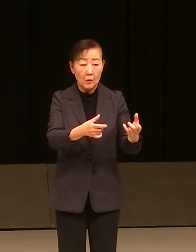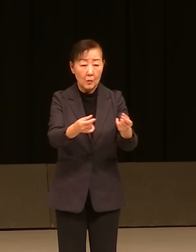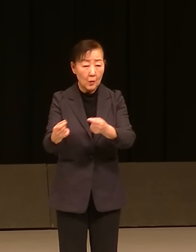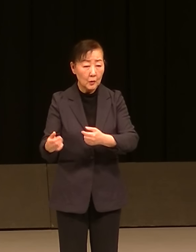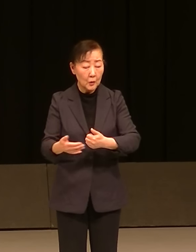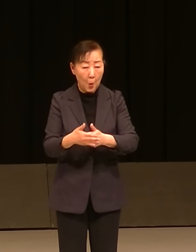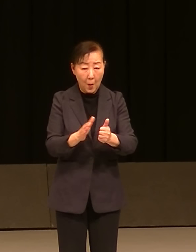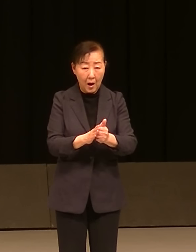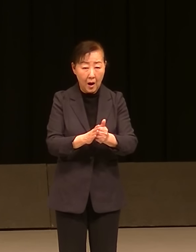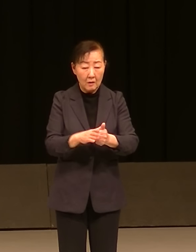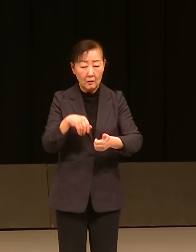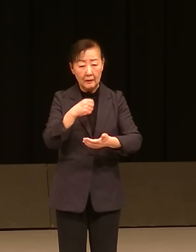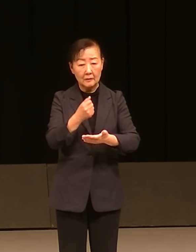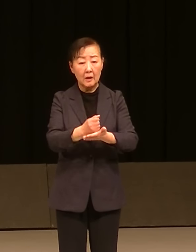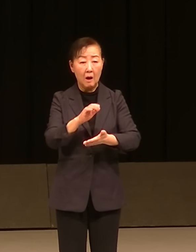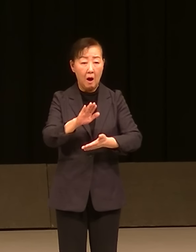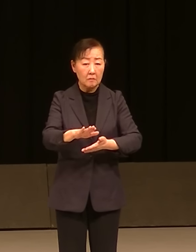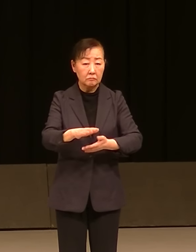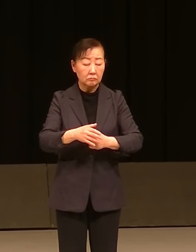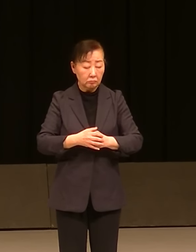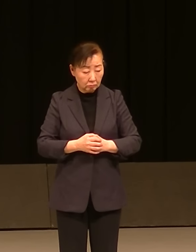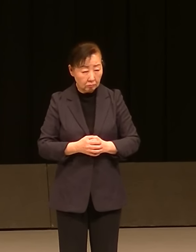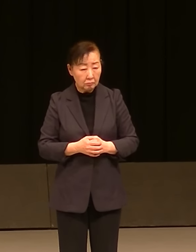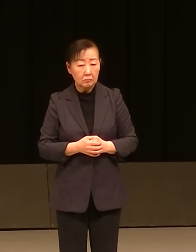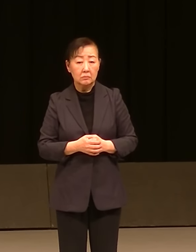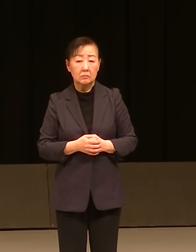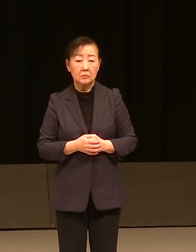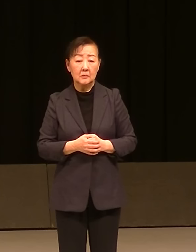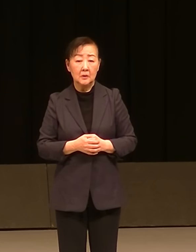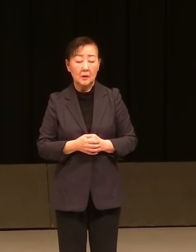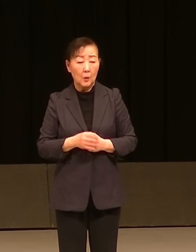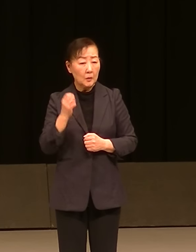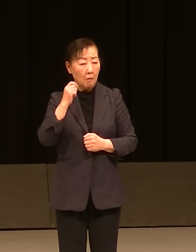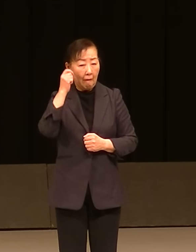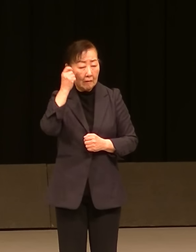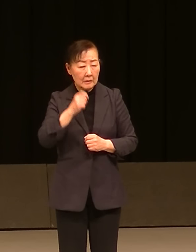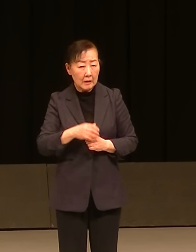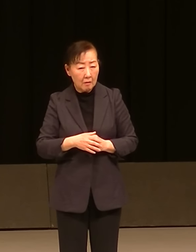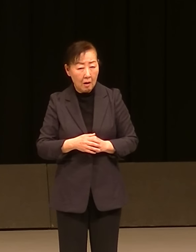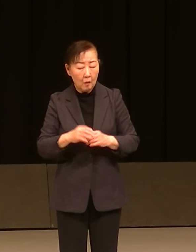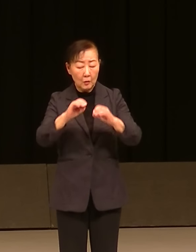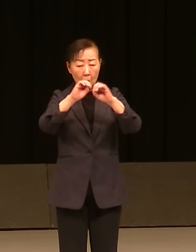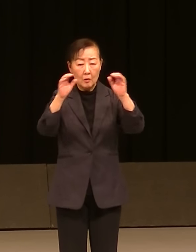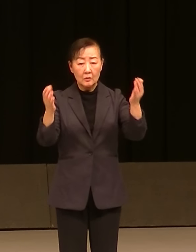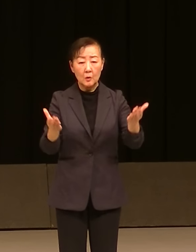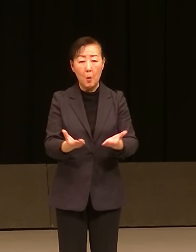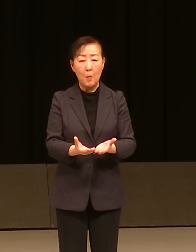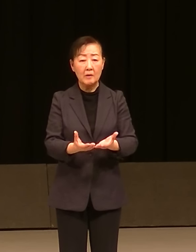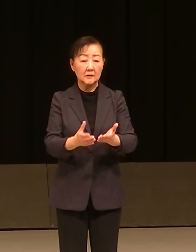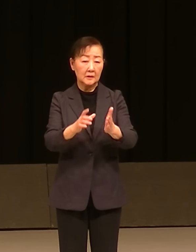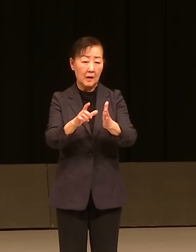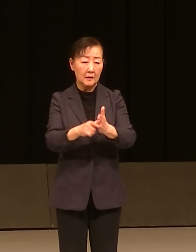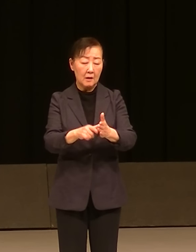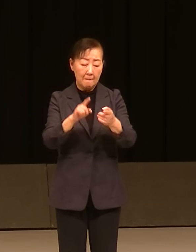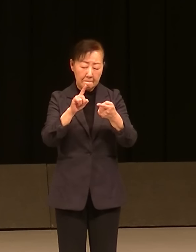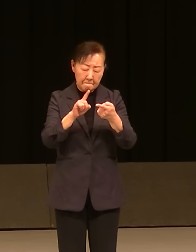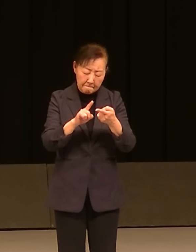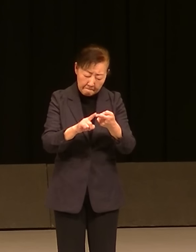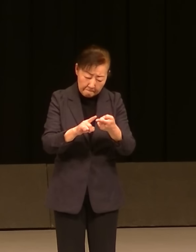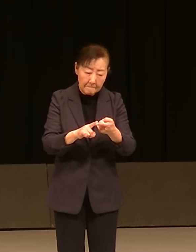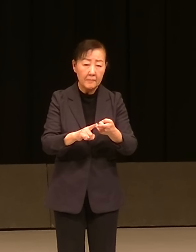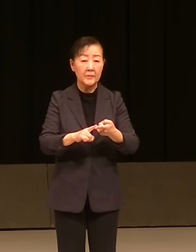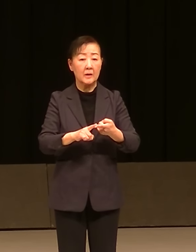を生むという、果実を生むという、この感性は実にこのグローバル時代にふさわしいものだというふう